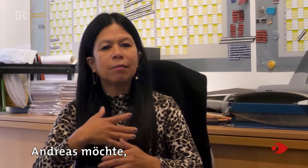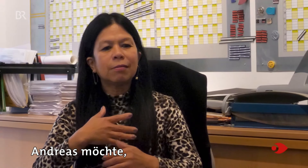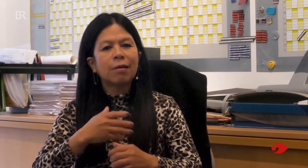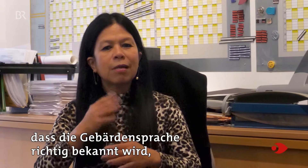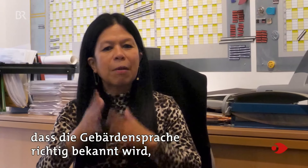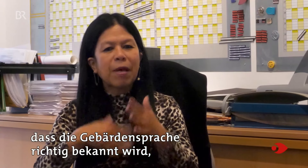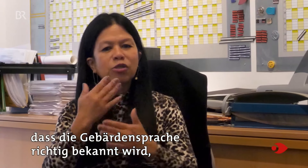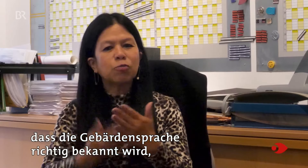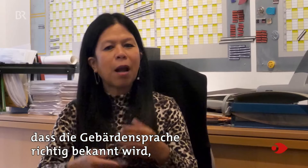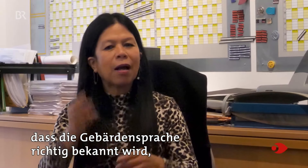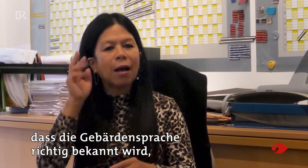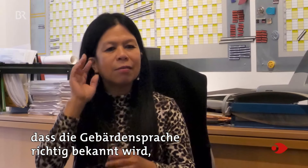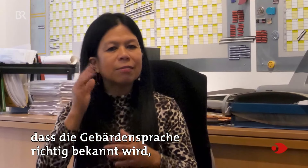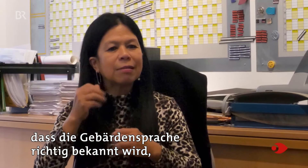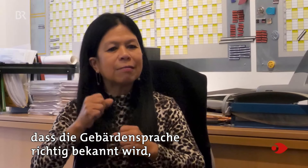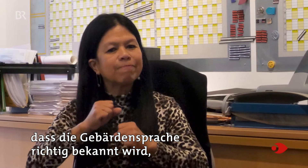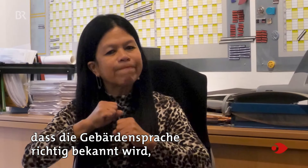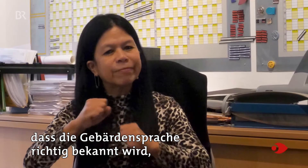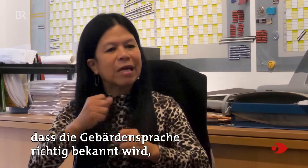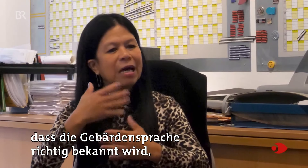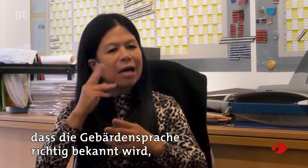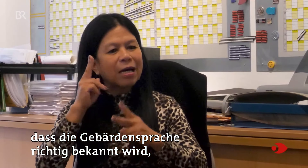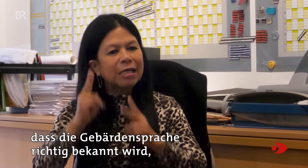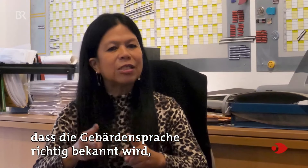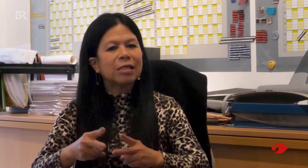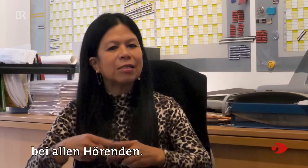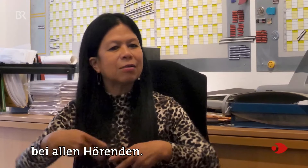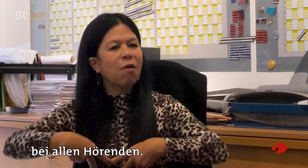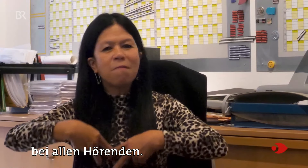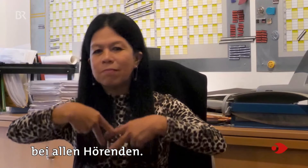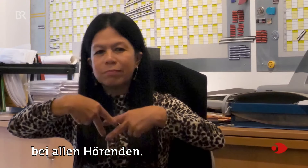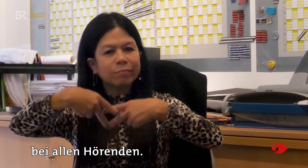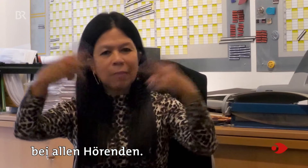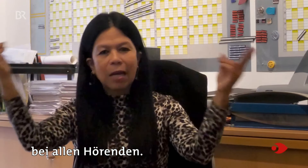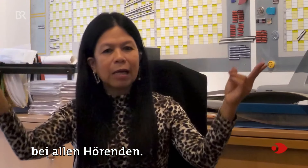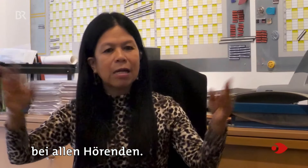dass die Gebärdensprache richtig bekannt wird. Bei allen Hörenden.